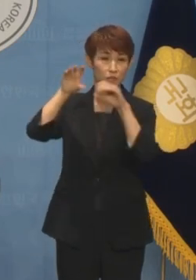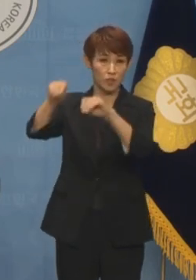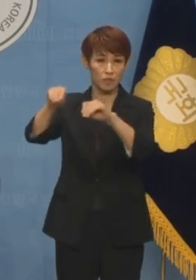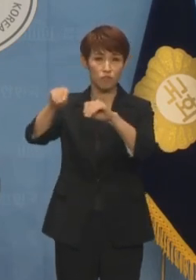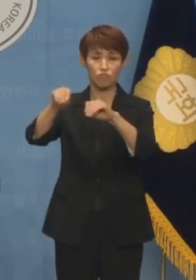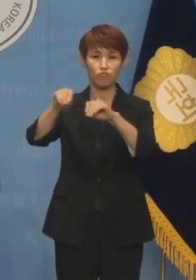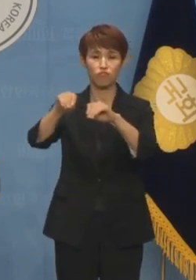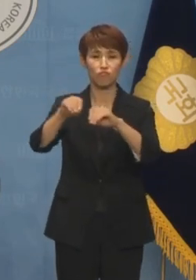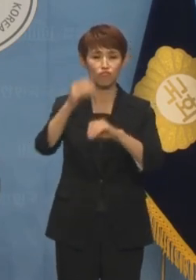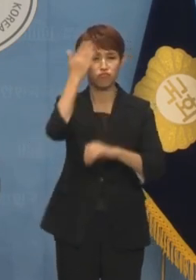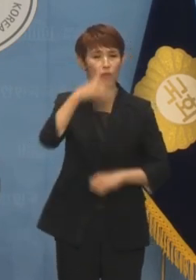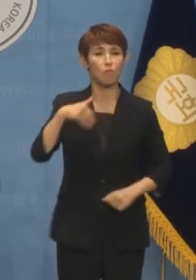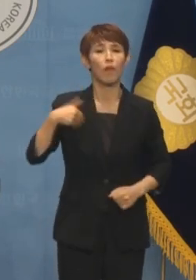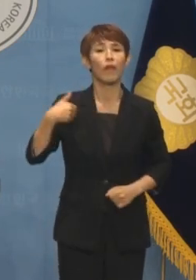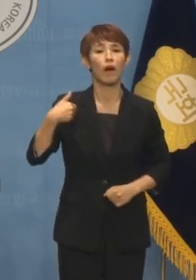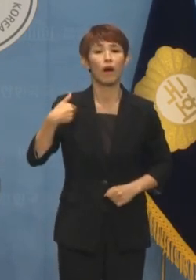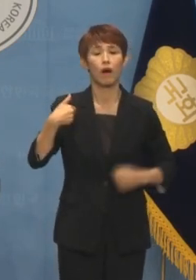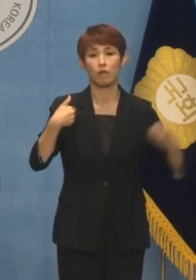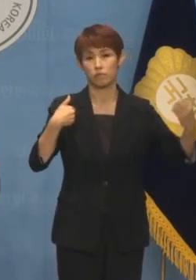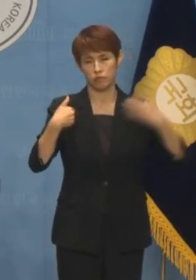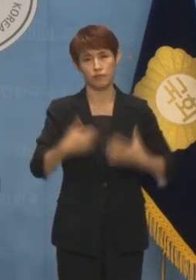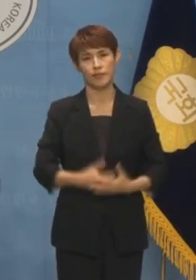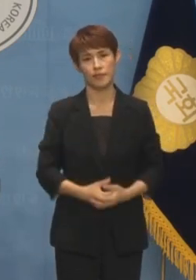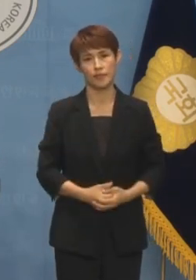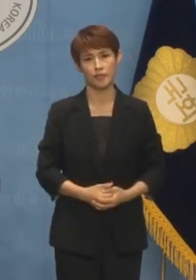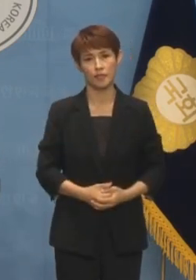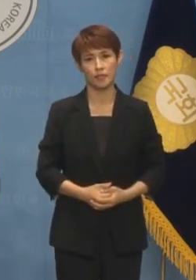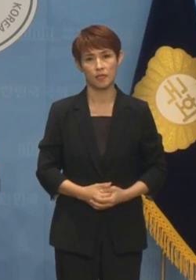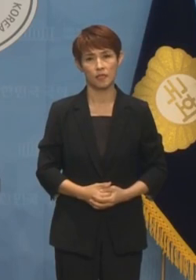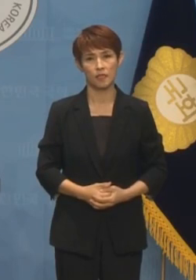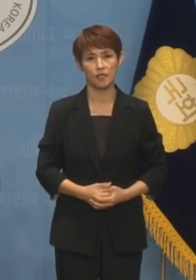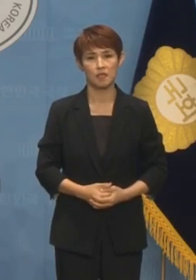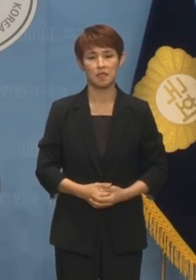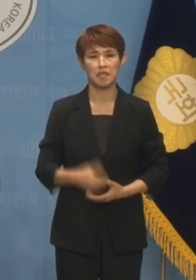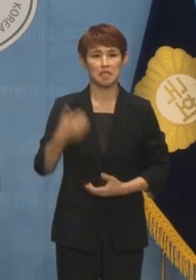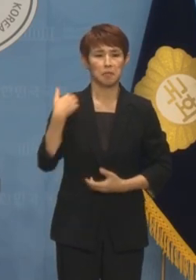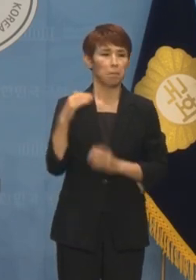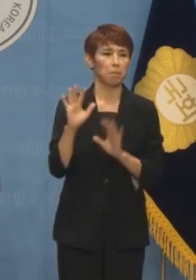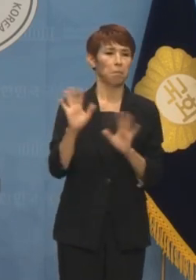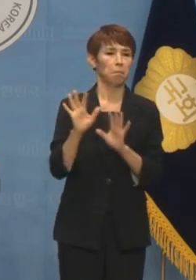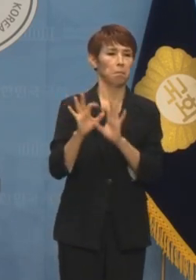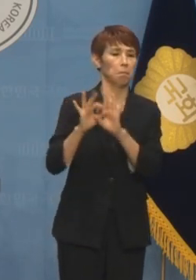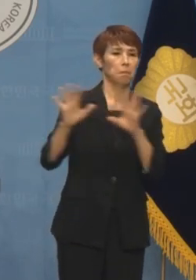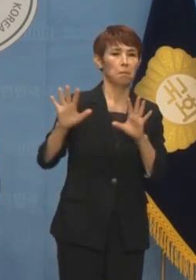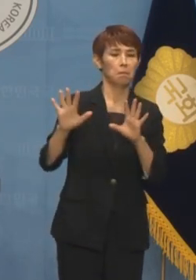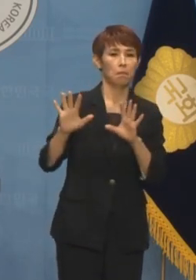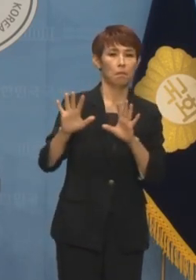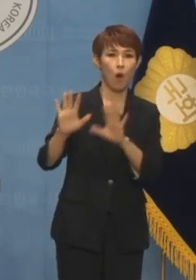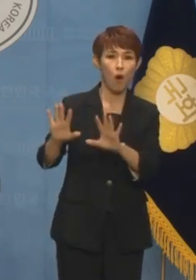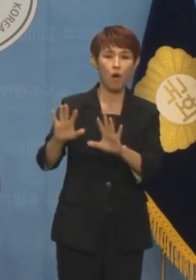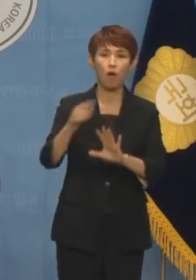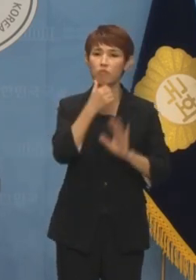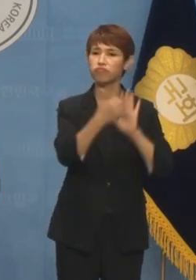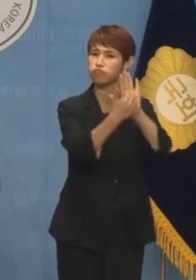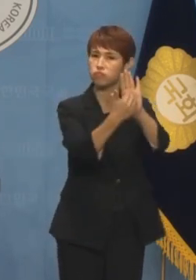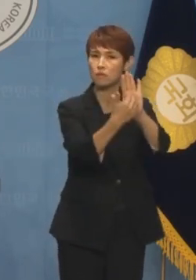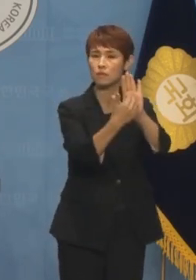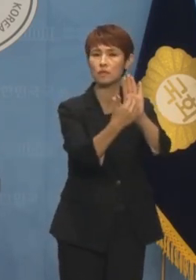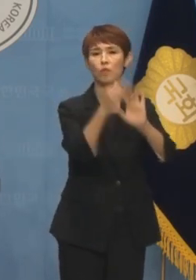전혀 알지 못했던 사실이라며 책임 회피와 거부권 행사를 내비쳤을